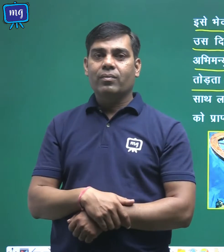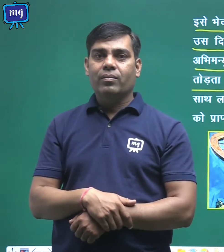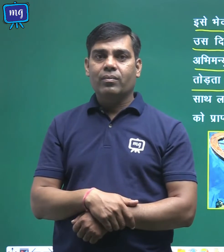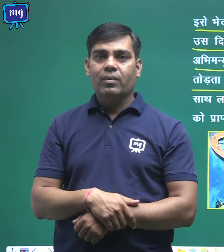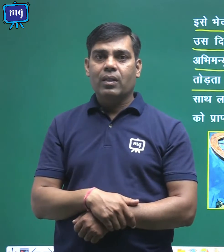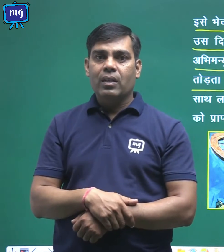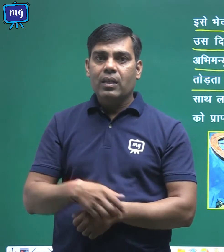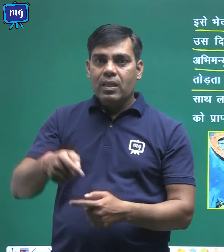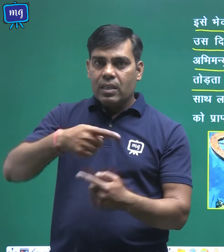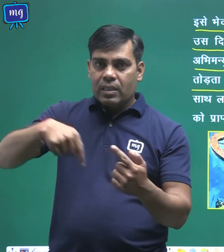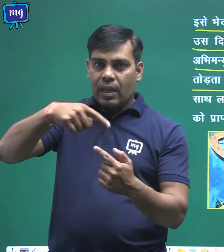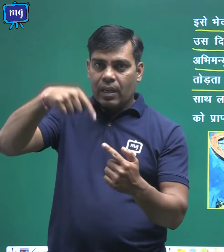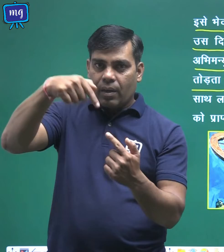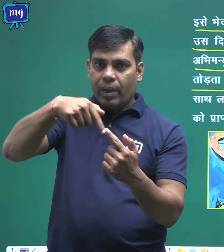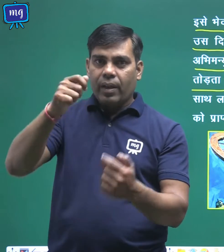केंद्र में